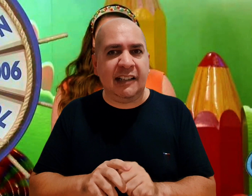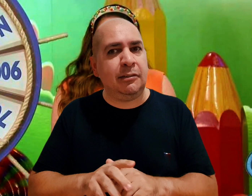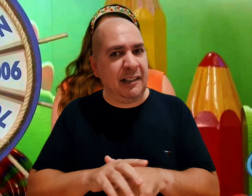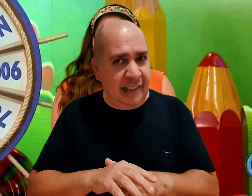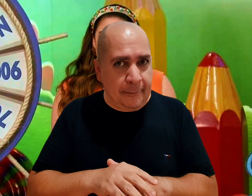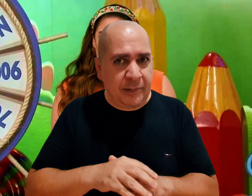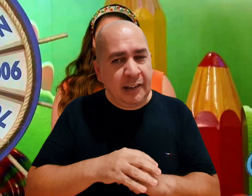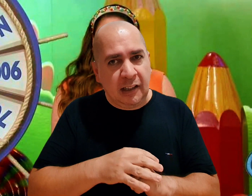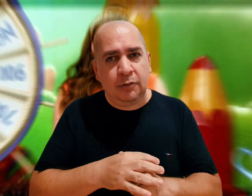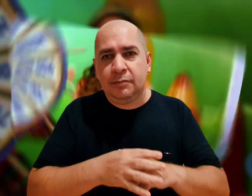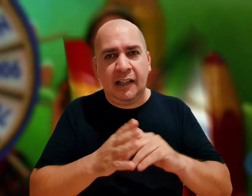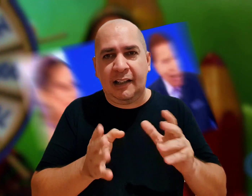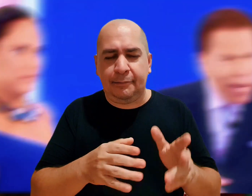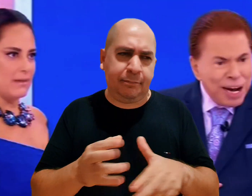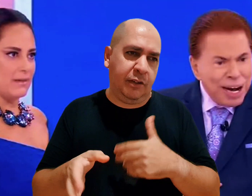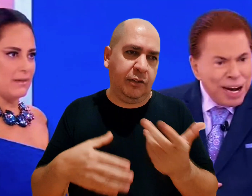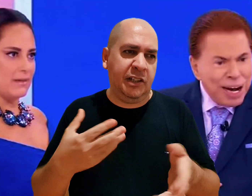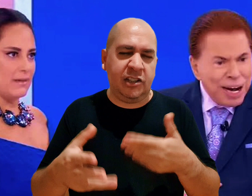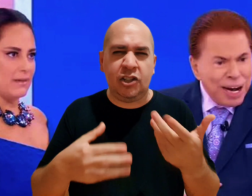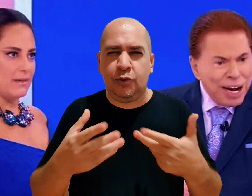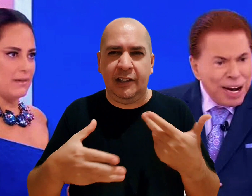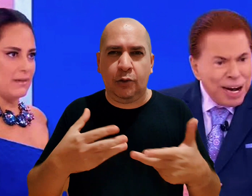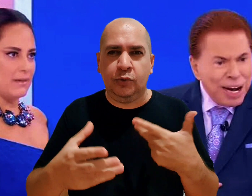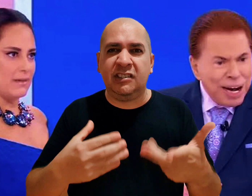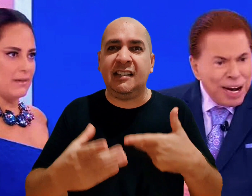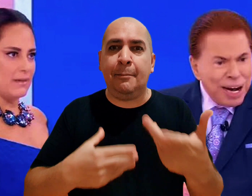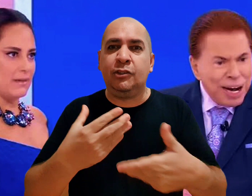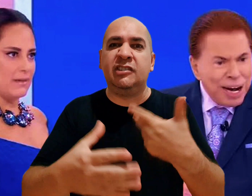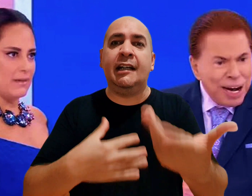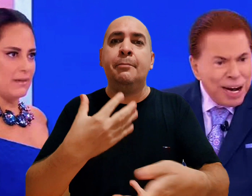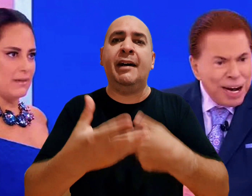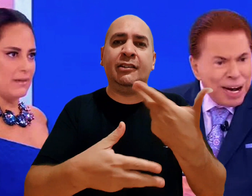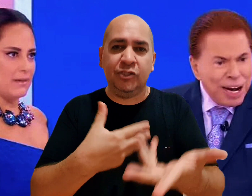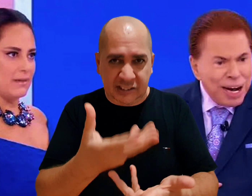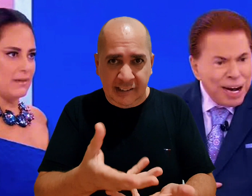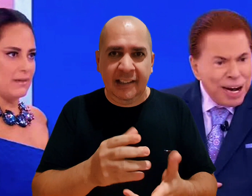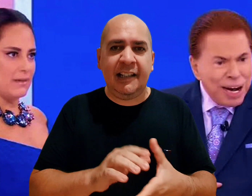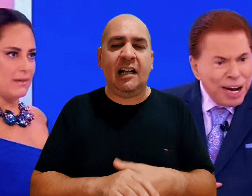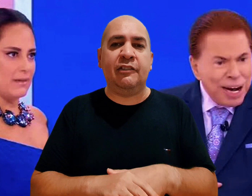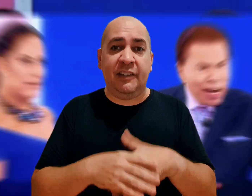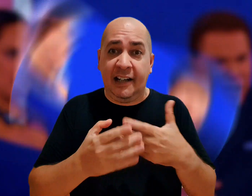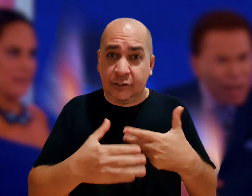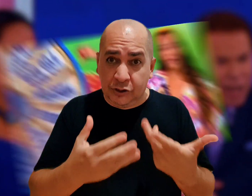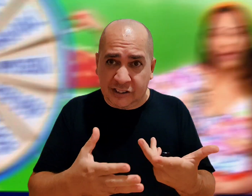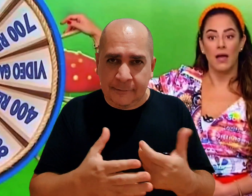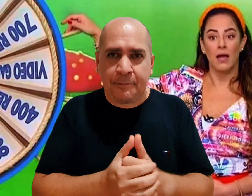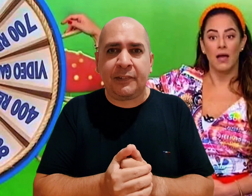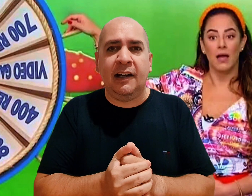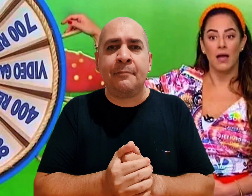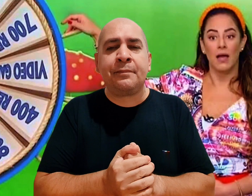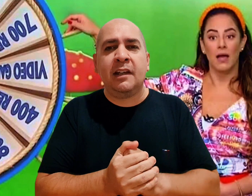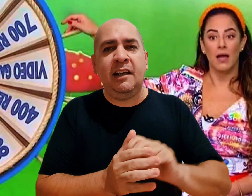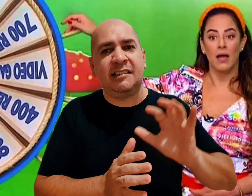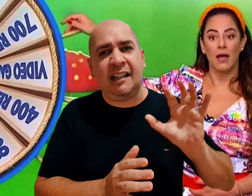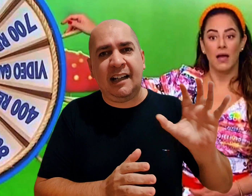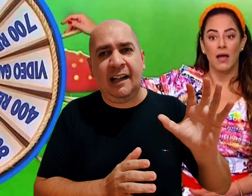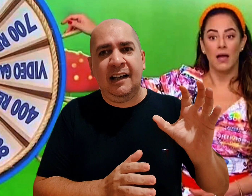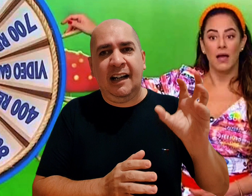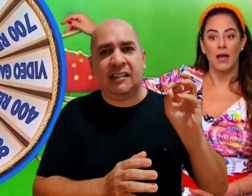SBT então ela provavelmente deixou ali alguns sábados animados gravados né e estará a